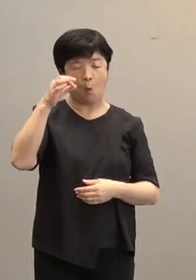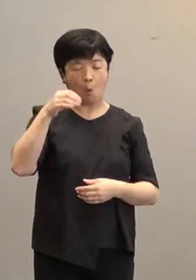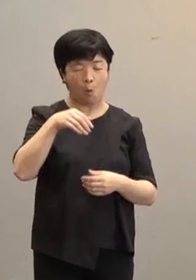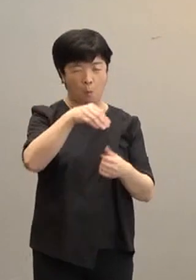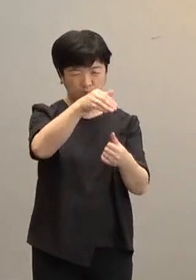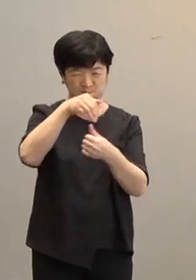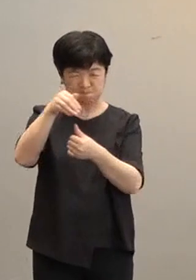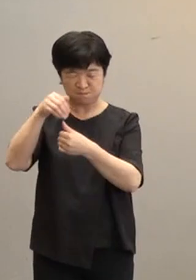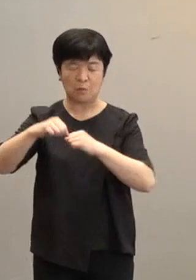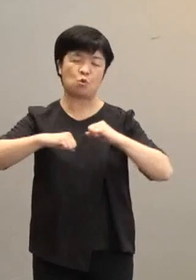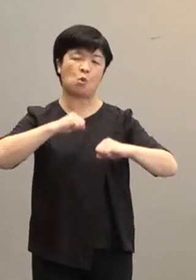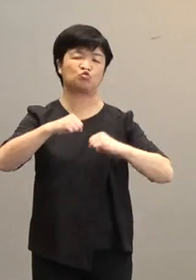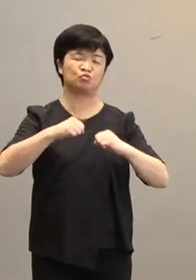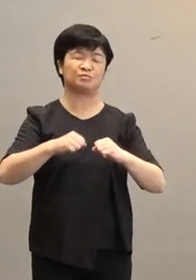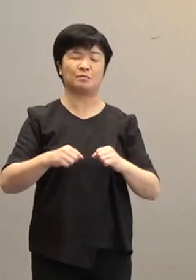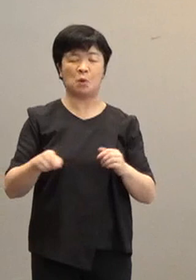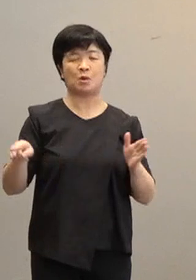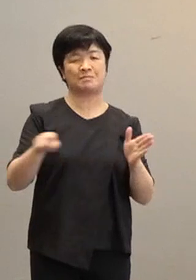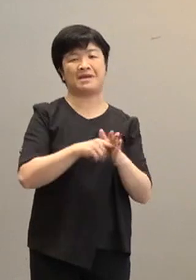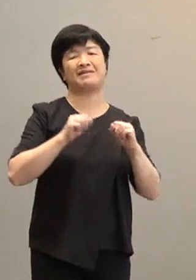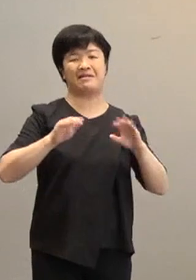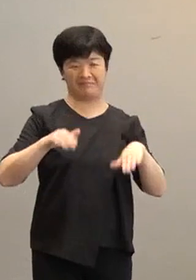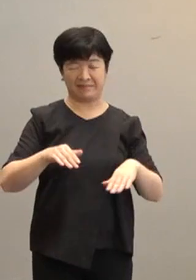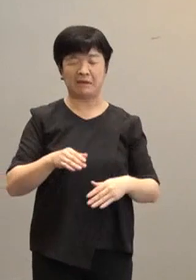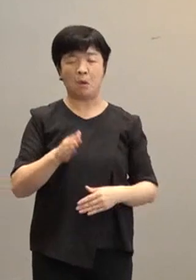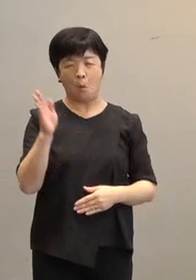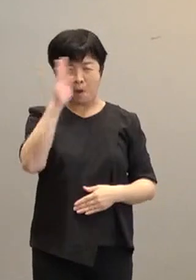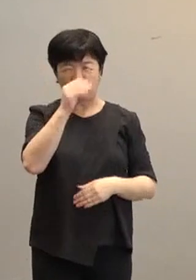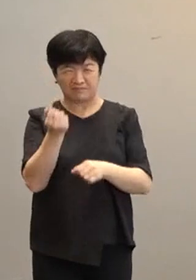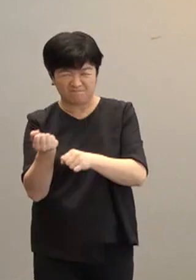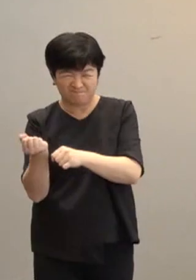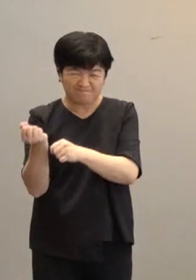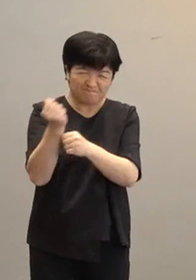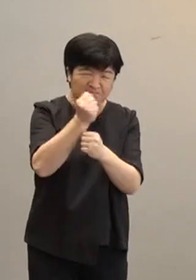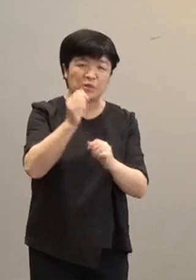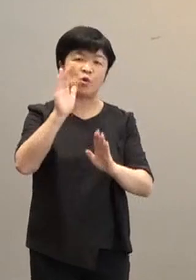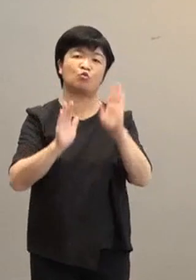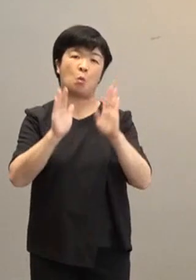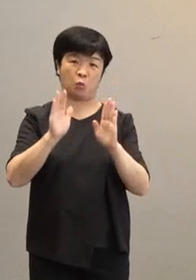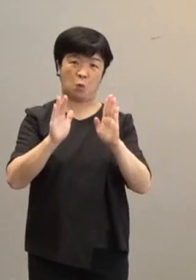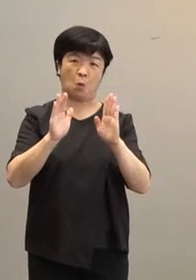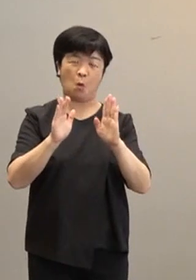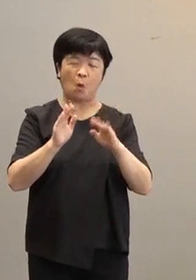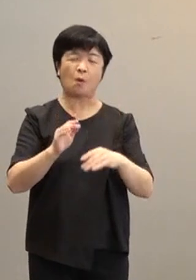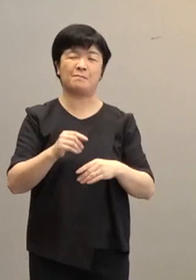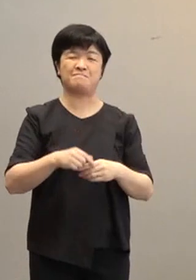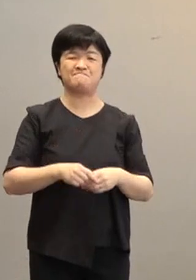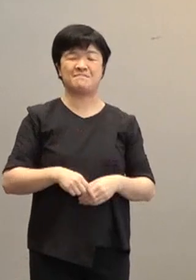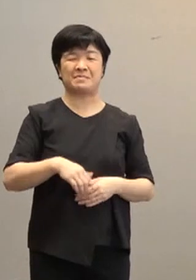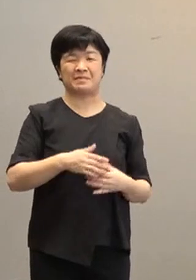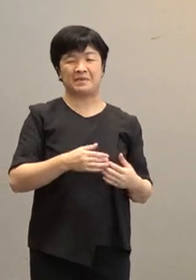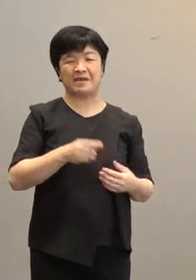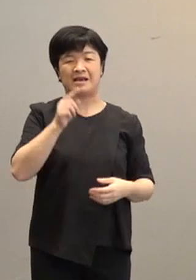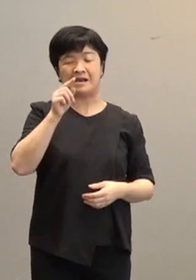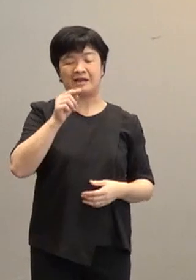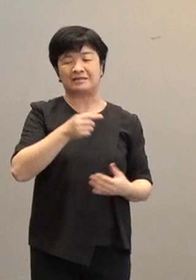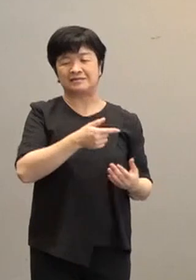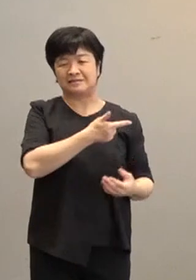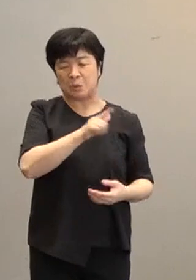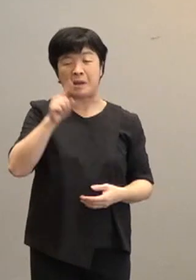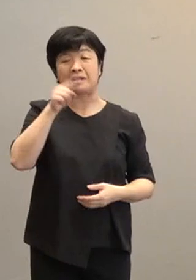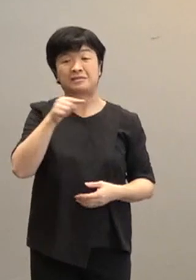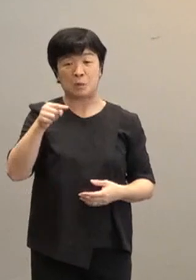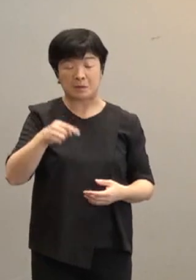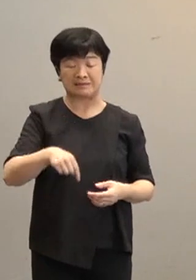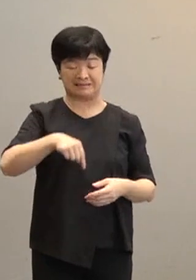ておりますので、いよいよ本格的に復活してきている中でですね、少しでも多くの方々に、県内で、少しでも周遊をし